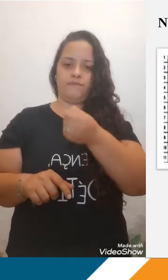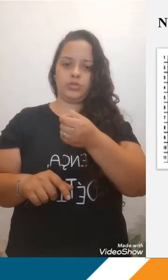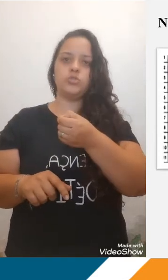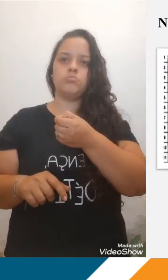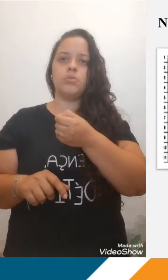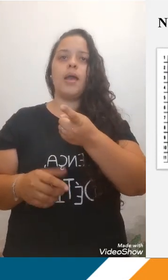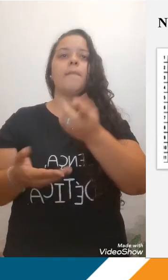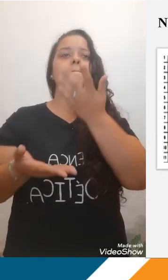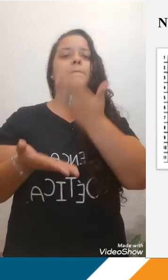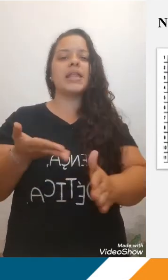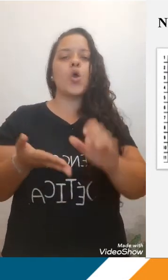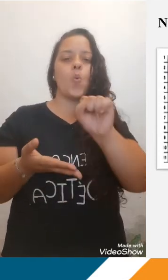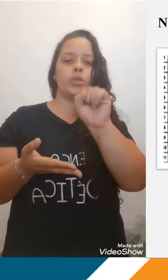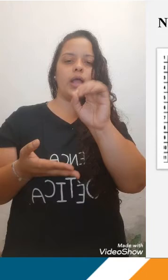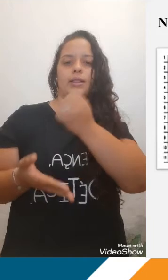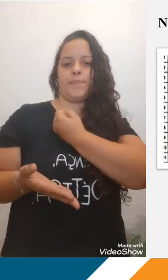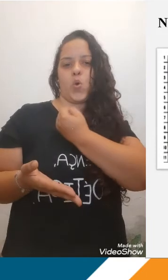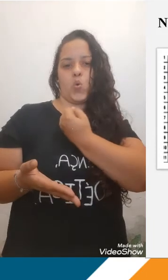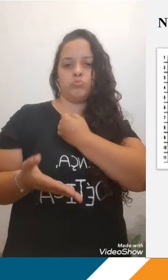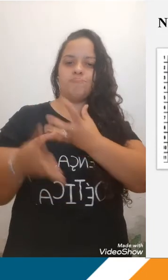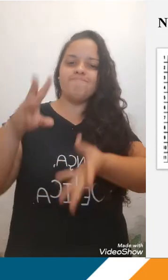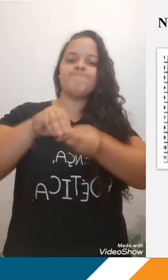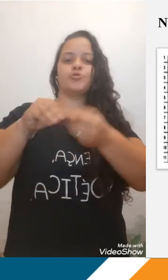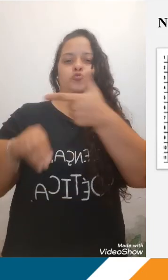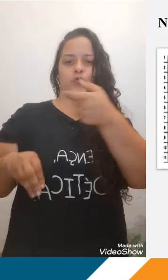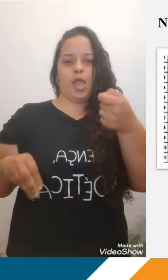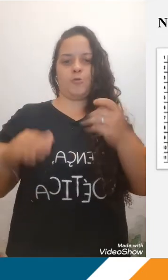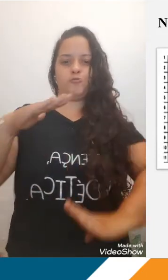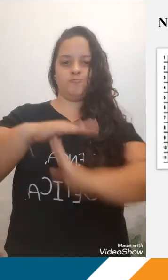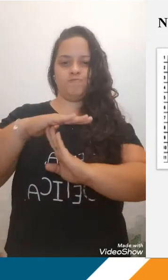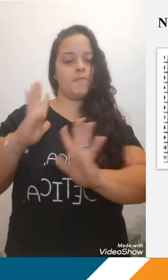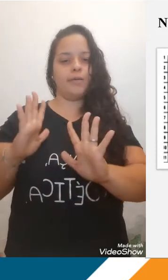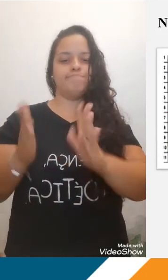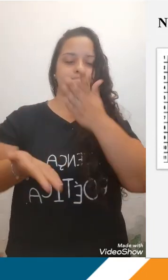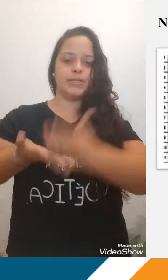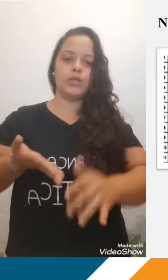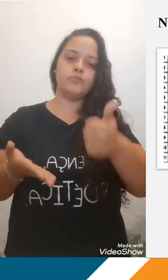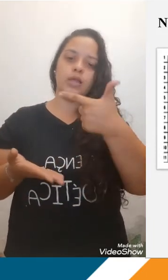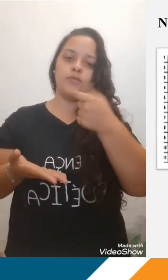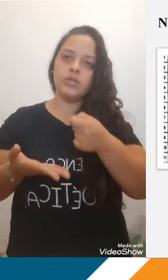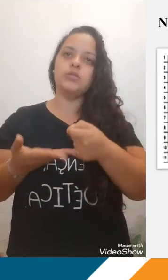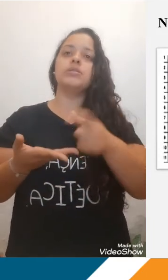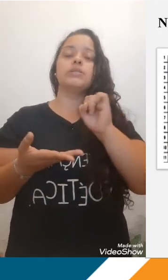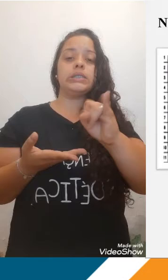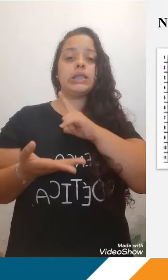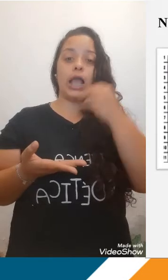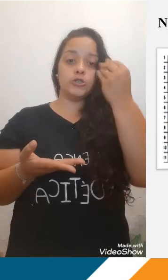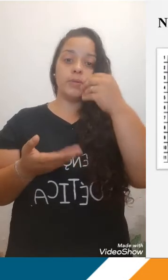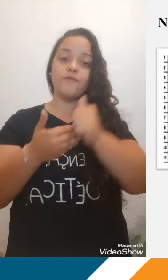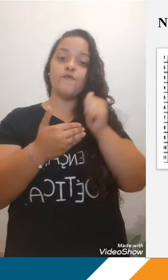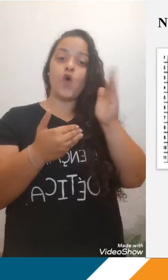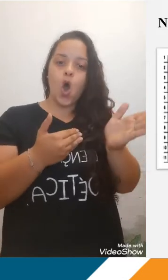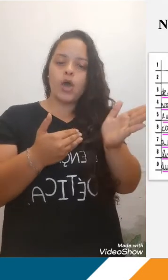perdeu aí os 80 pontos que ele poderia complementar se a referência sociocultural fosse uma experiência externa